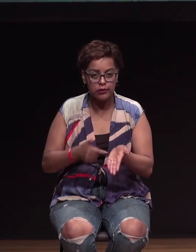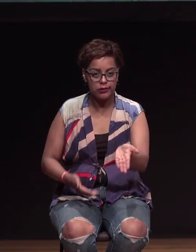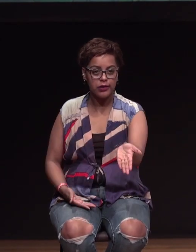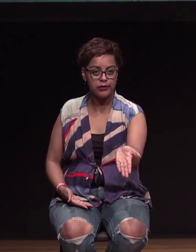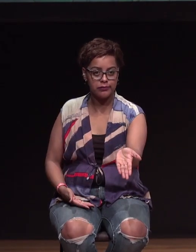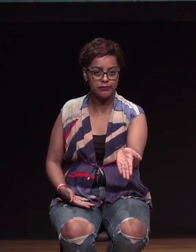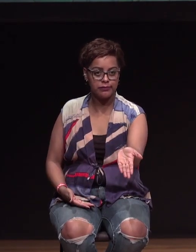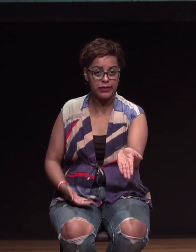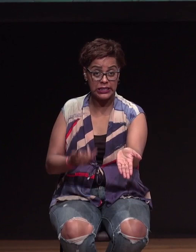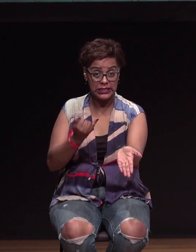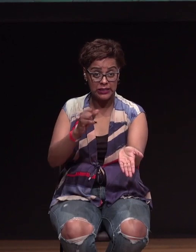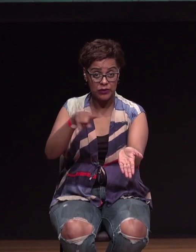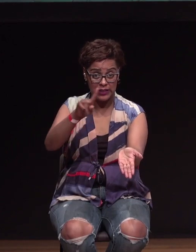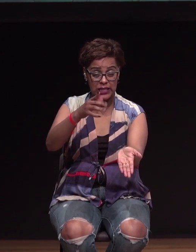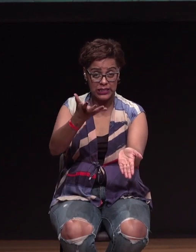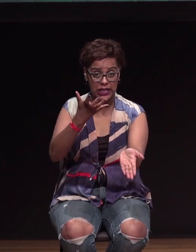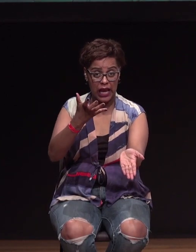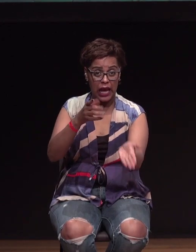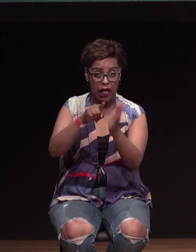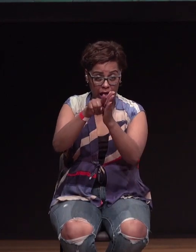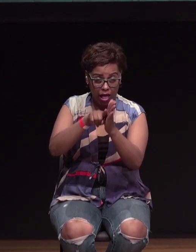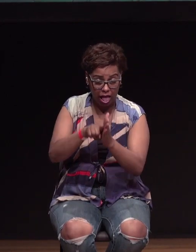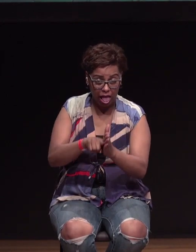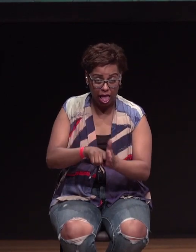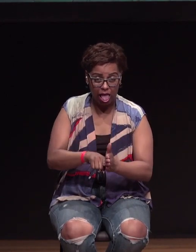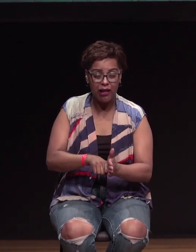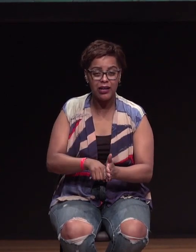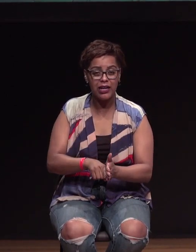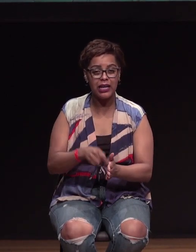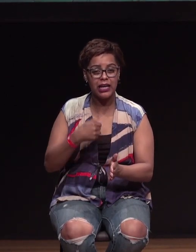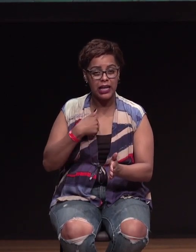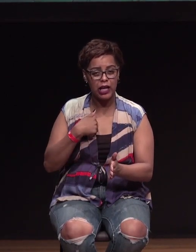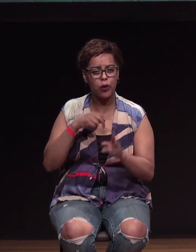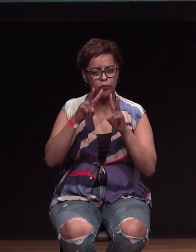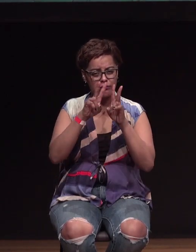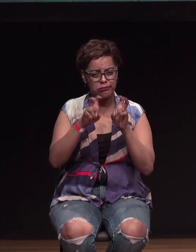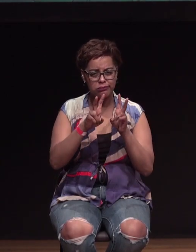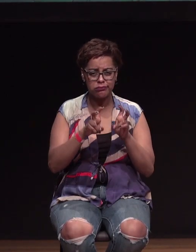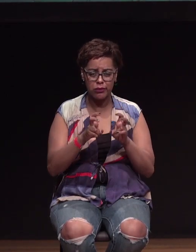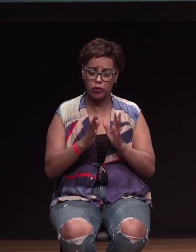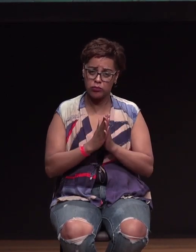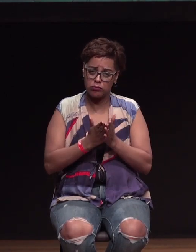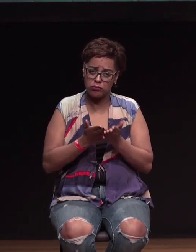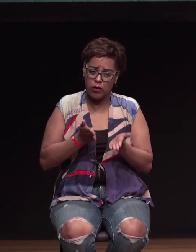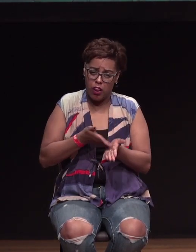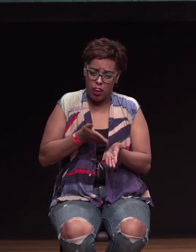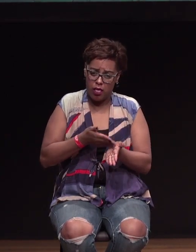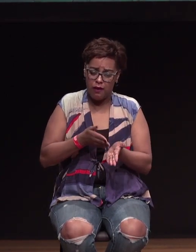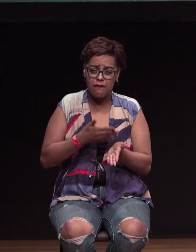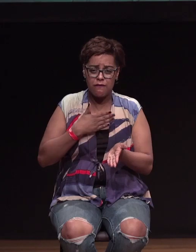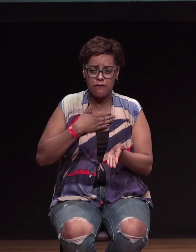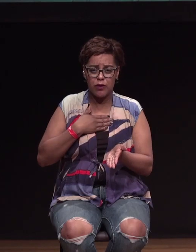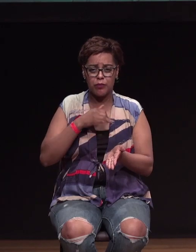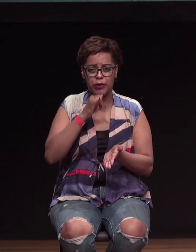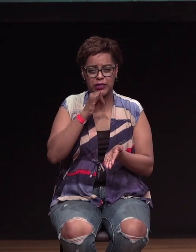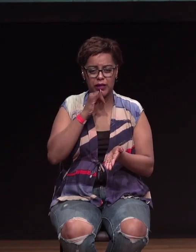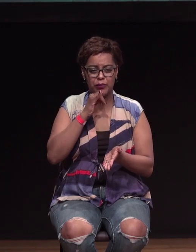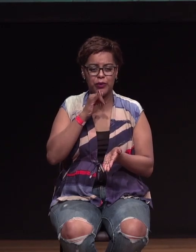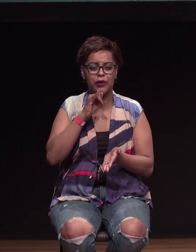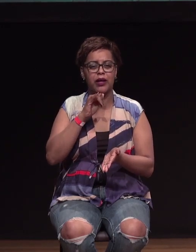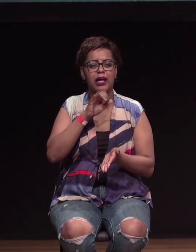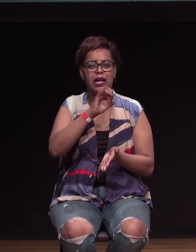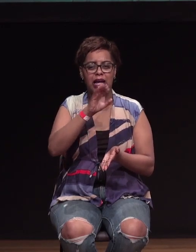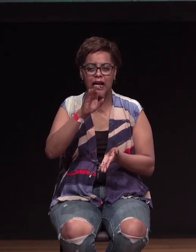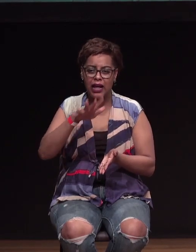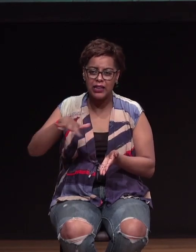vocês quiserem analisar, eu abordo. No meu livro Cada Tridente em Seu Lugar, tem